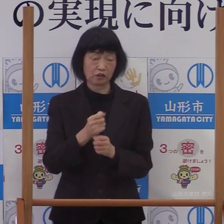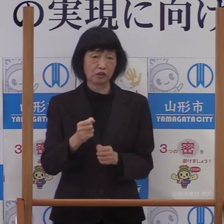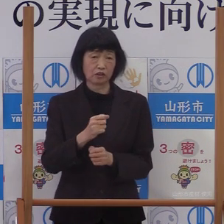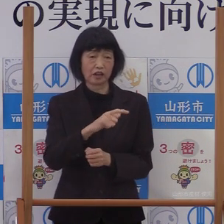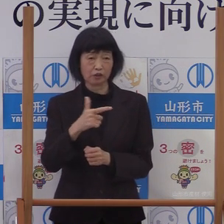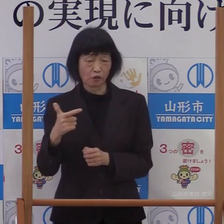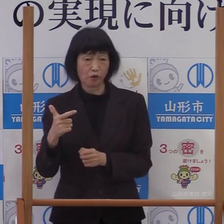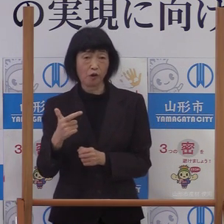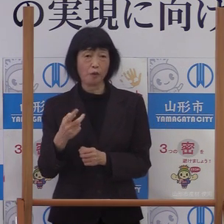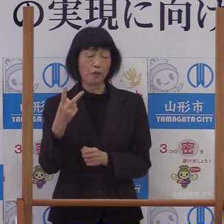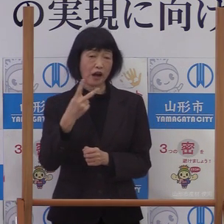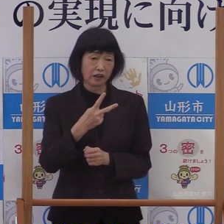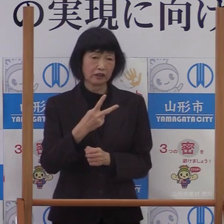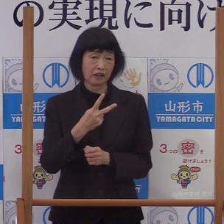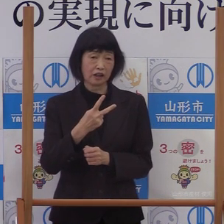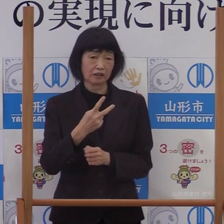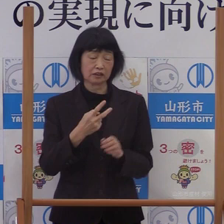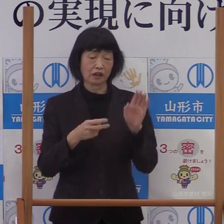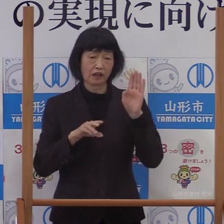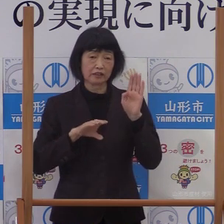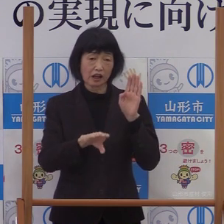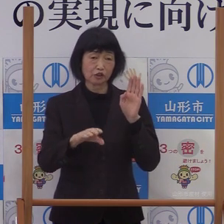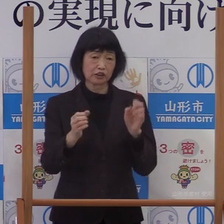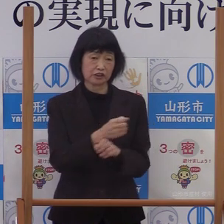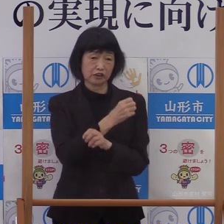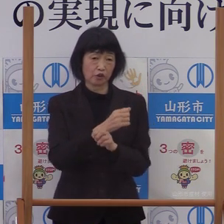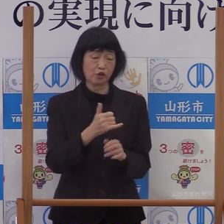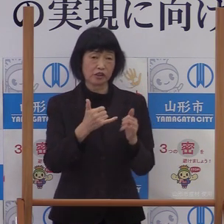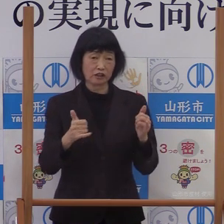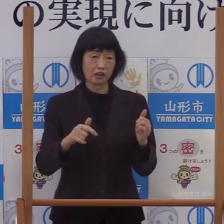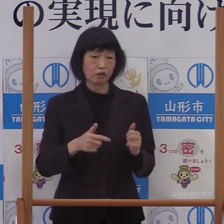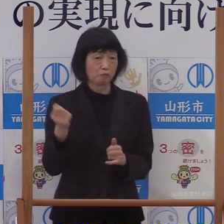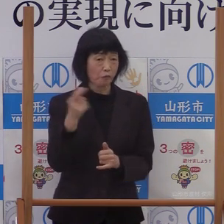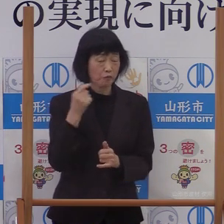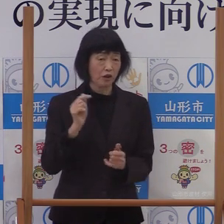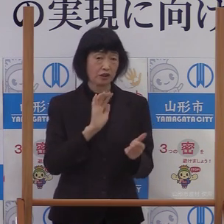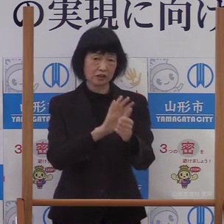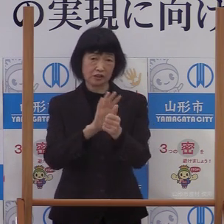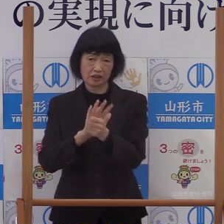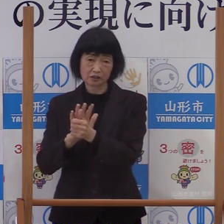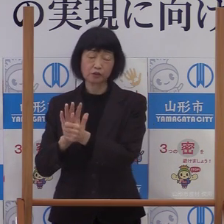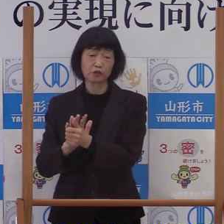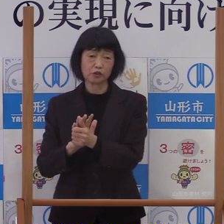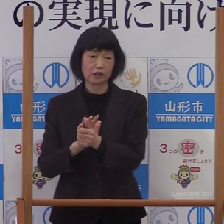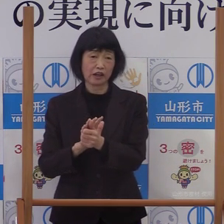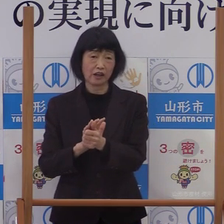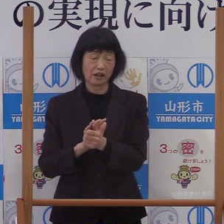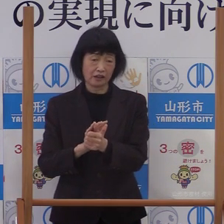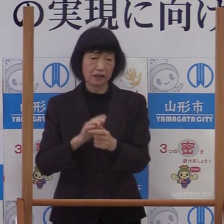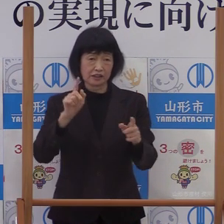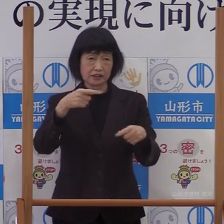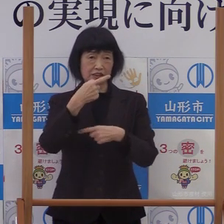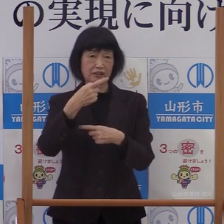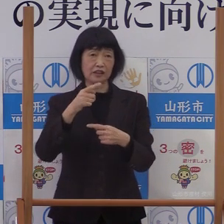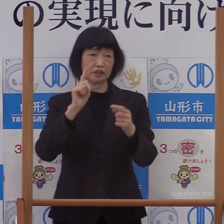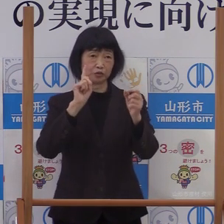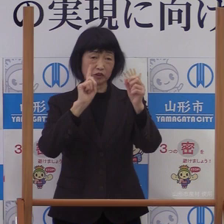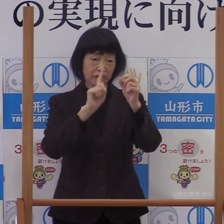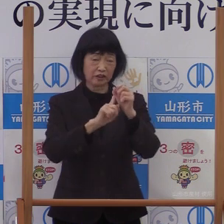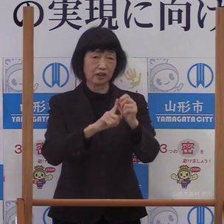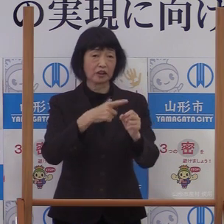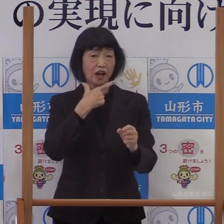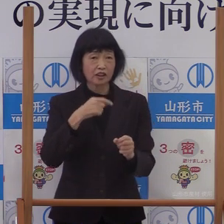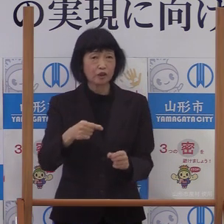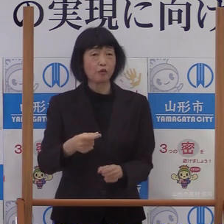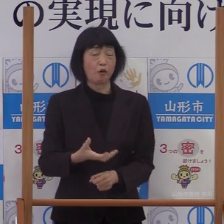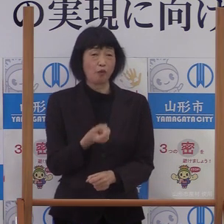方々、さらにはタクシー事業者などの方々を早急に支援することで、新年に向けて明るい展望を持っていただ